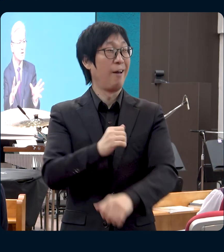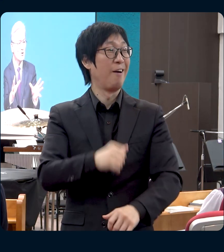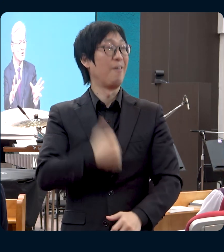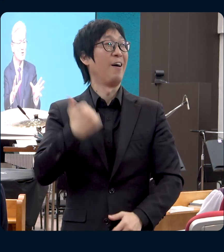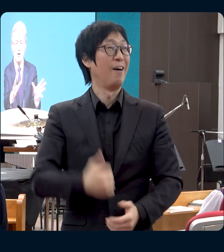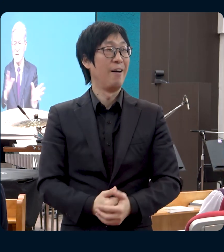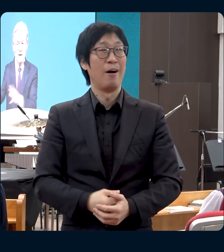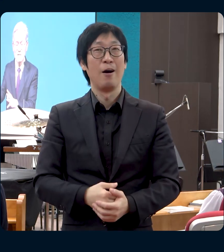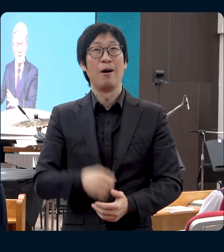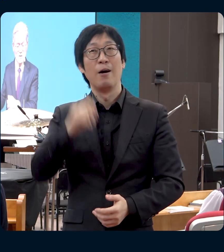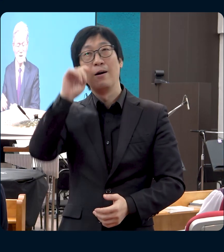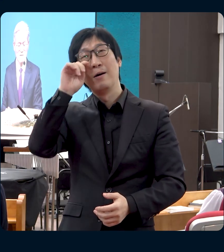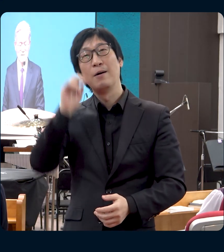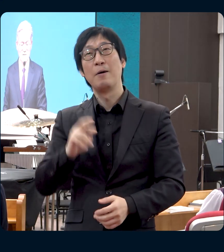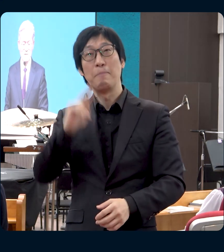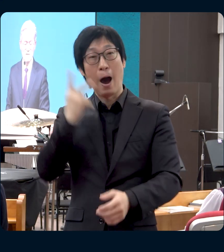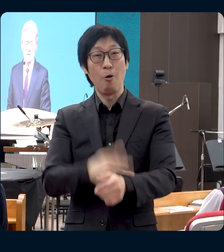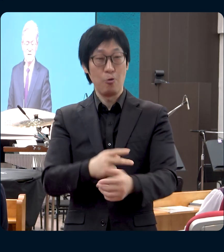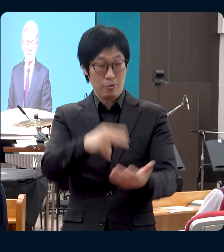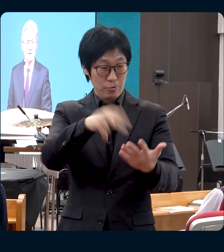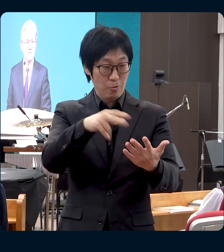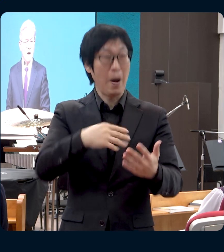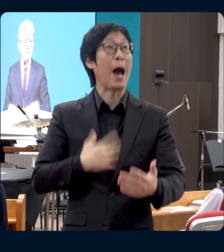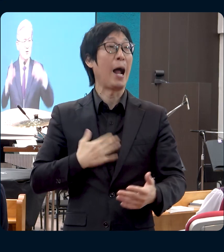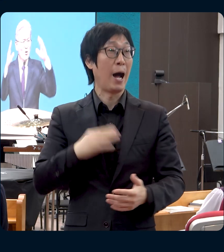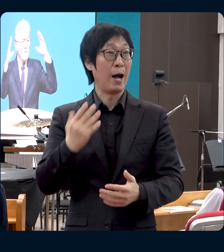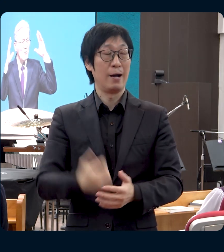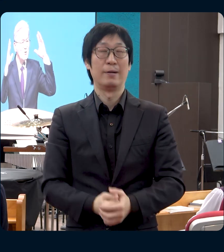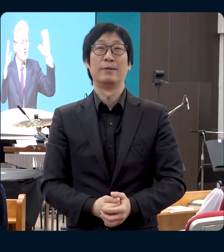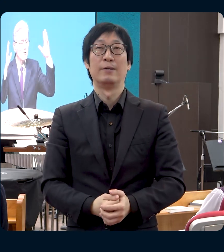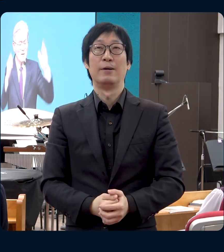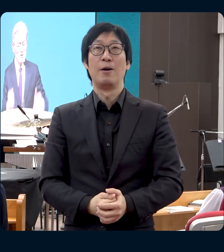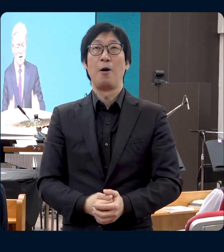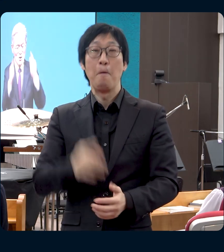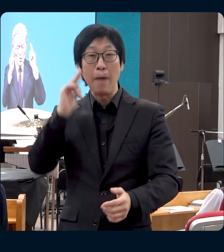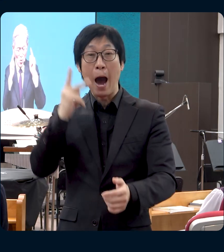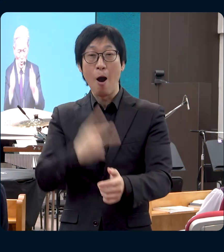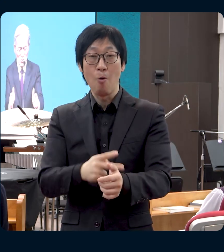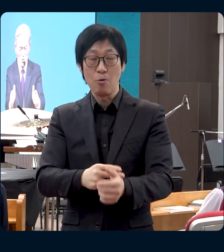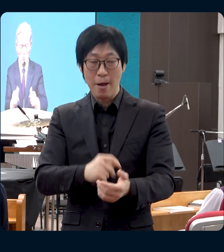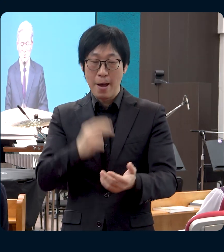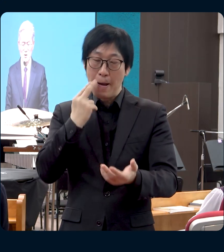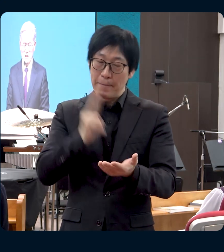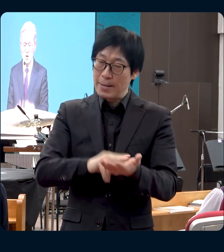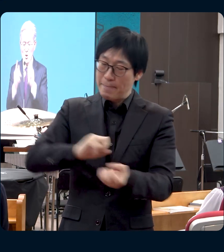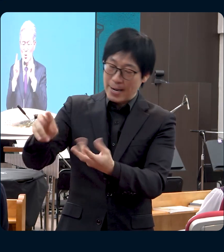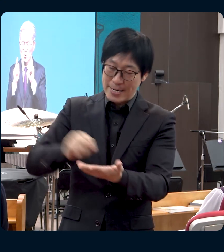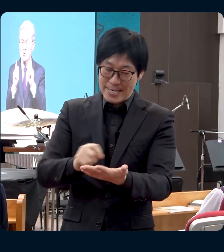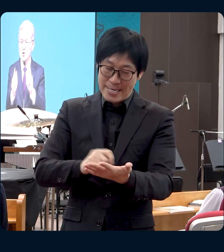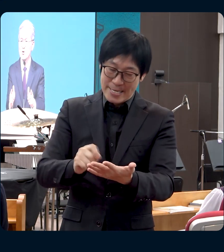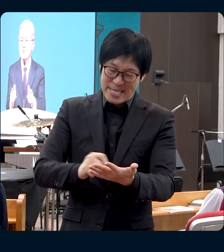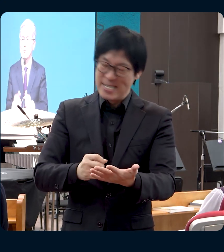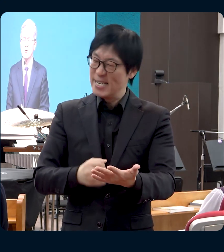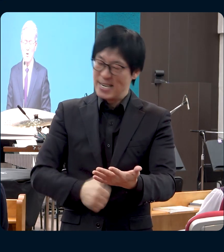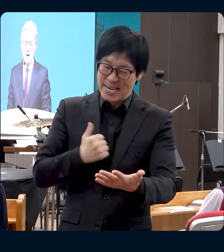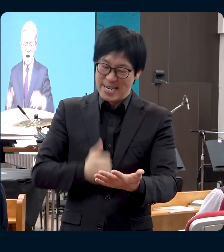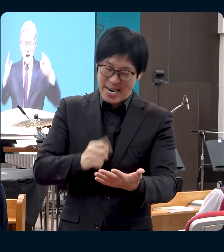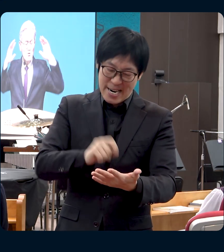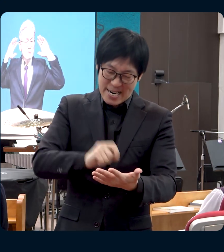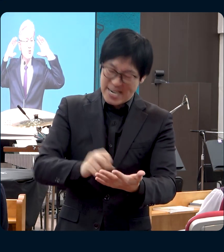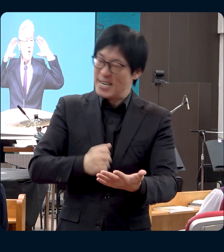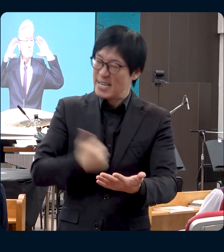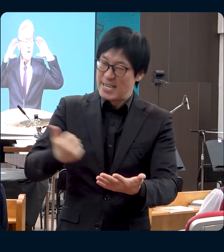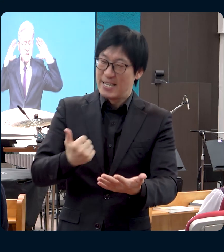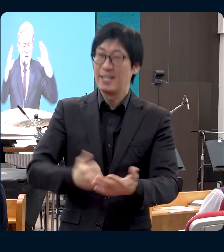그게 서신서에 잘 나타납니다. 바로 그 열을 받고 있었기 때문에 고린도전후서, 특히 고린도전서를 보면요,